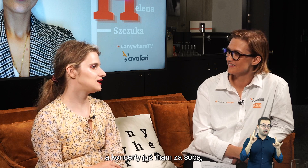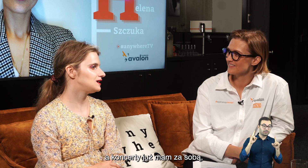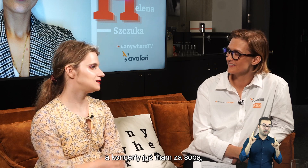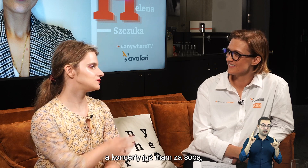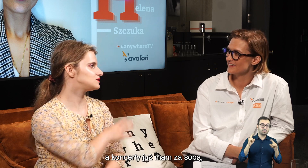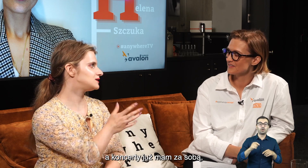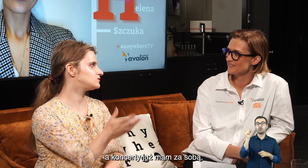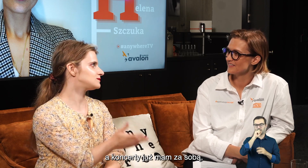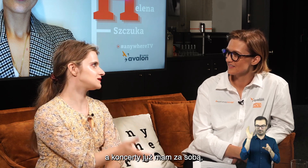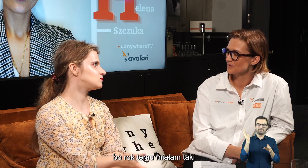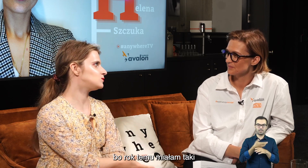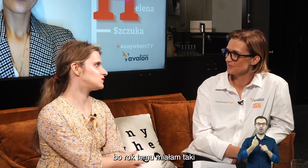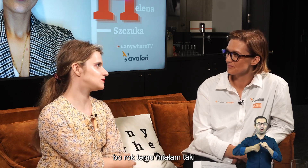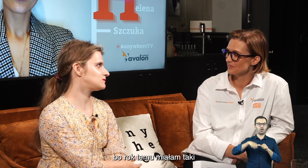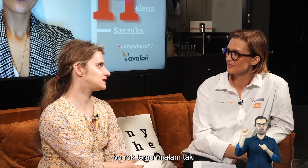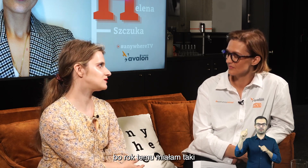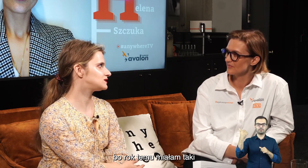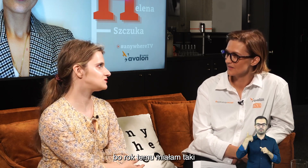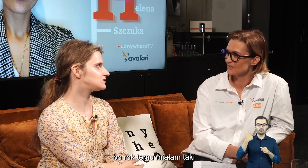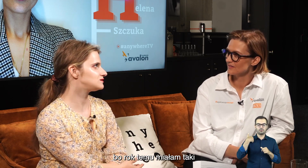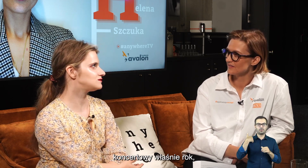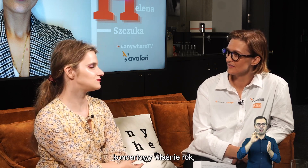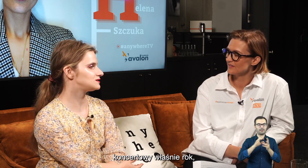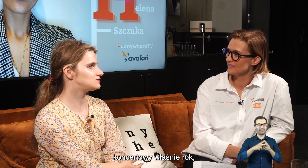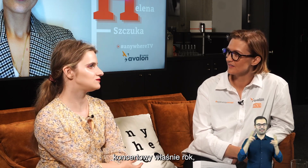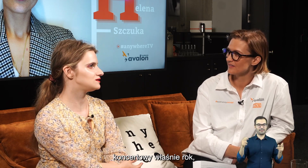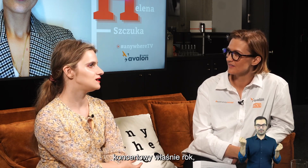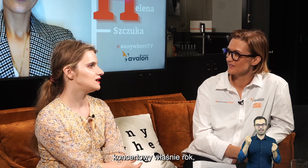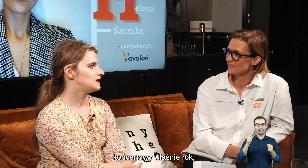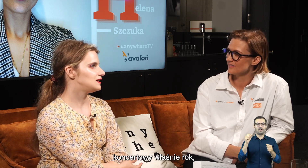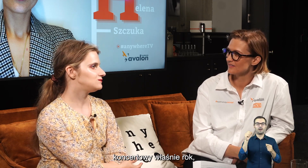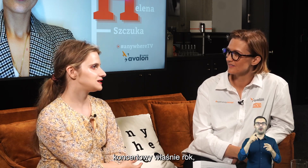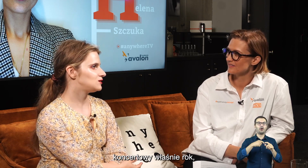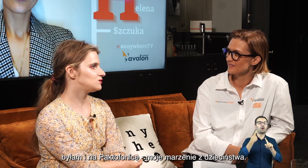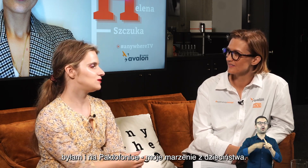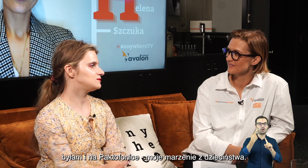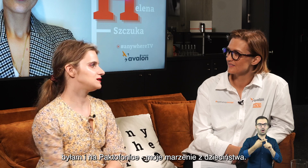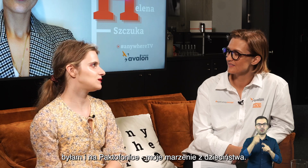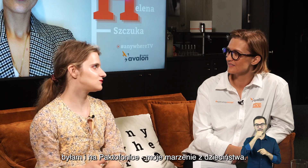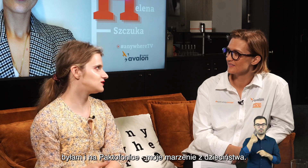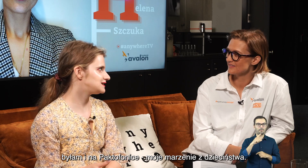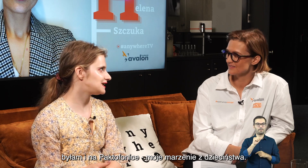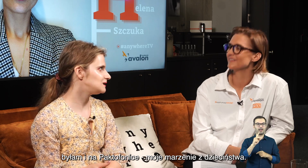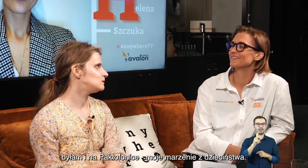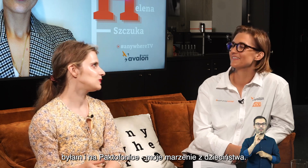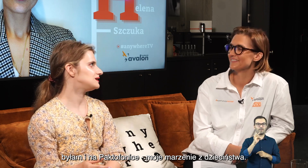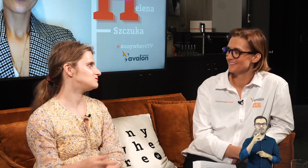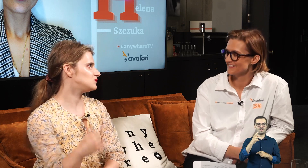a koncerty już mam za sobą, bo rok tam miałam taki koncertowy właśnie rok, byłam i na